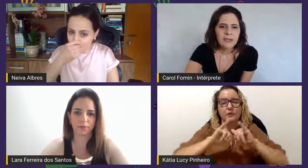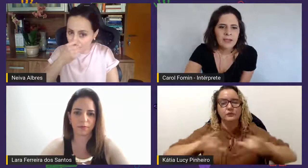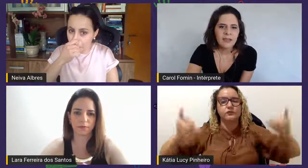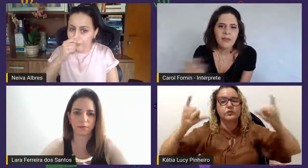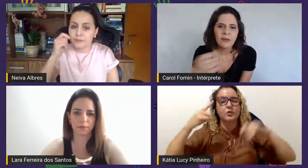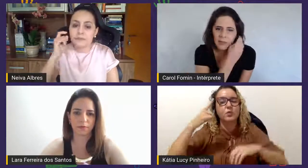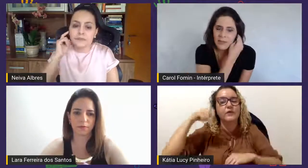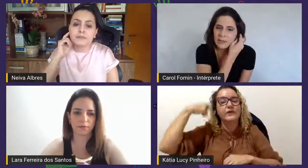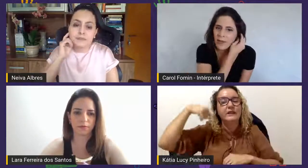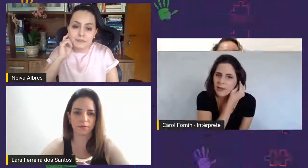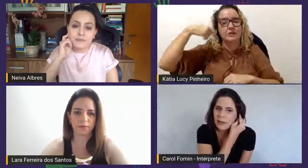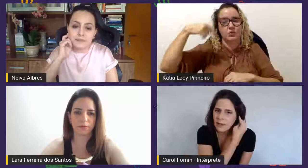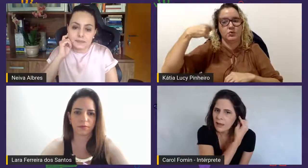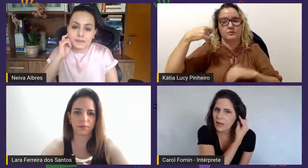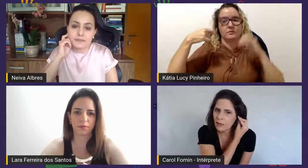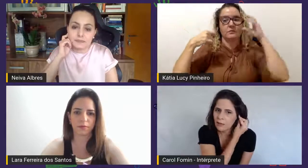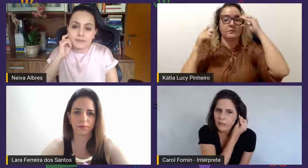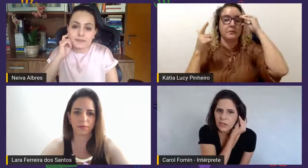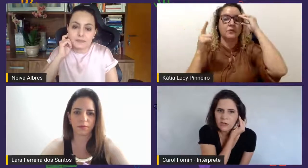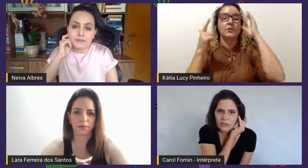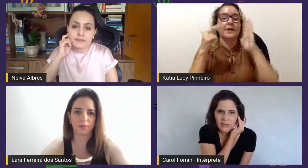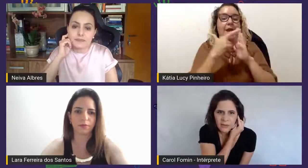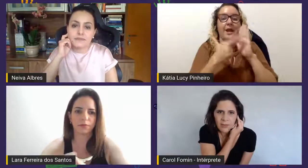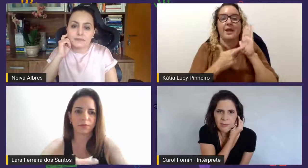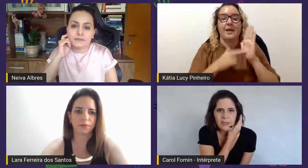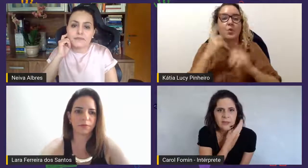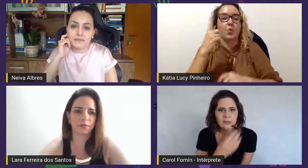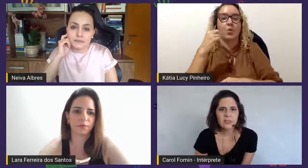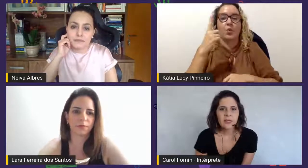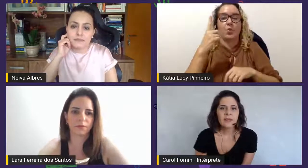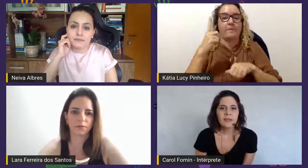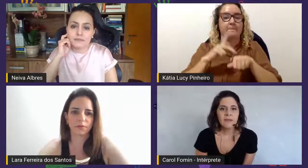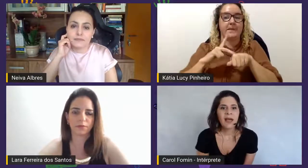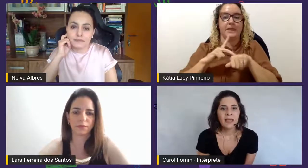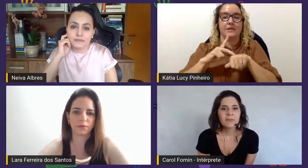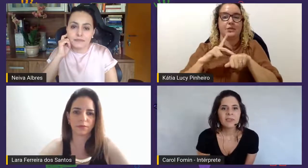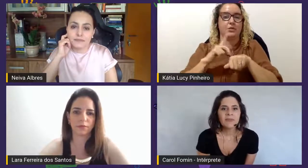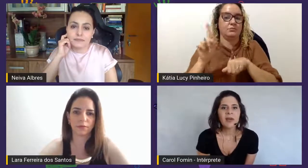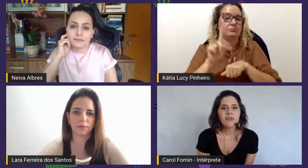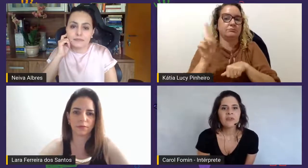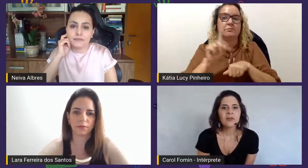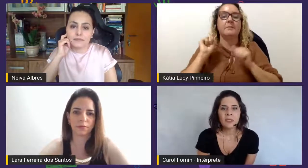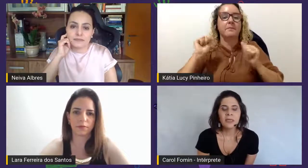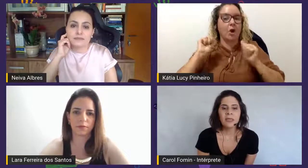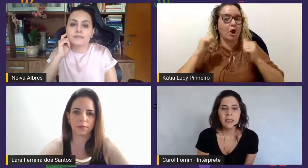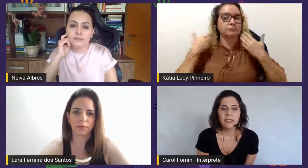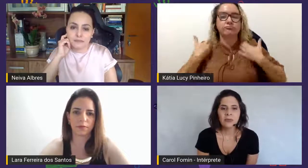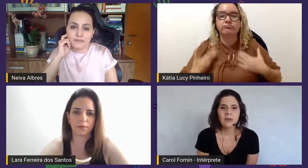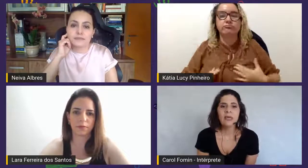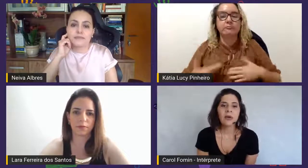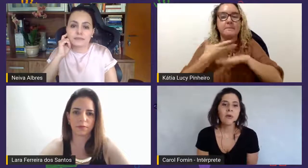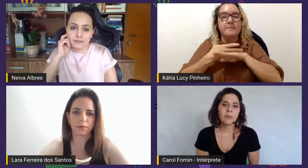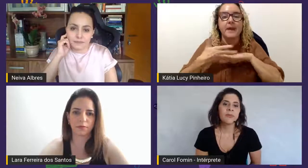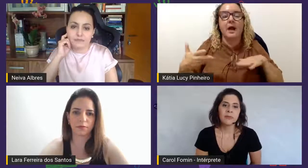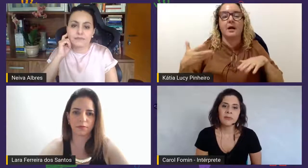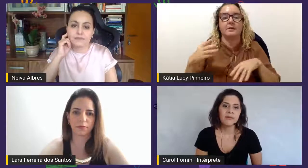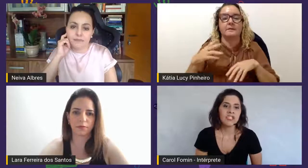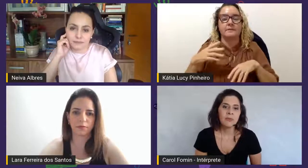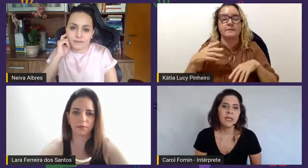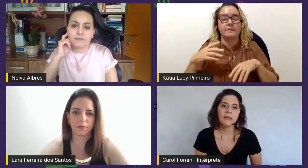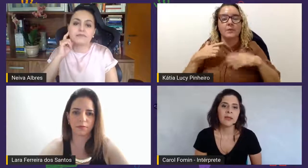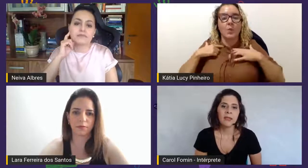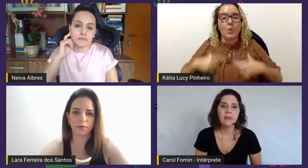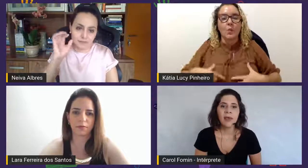Eu gostaria de complementar, tem um vídeo da Febrapils que fala especificamente sobre isso, sobre a cor, por